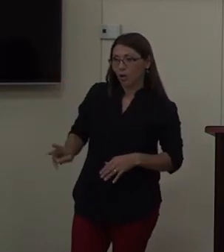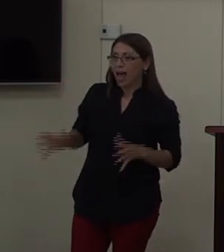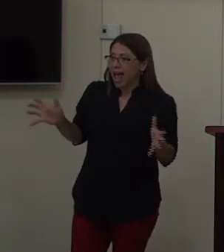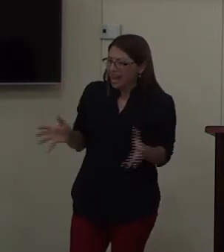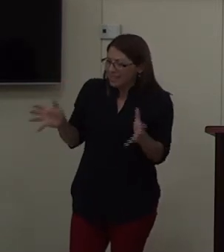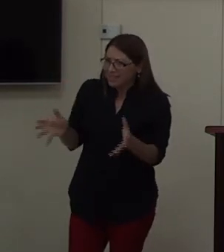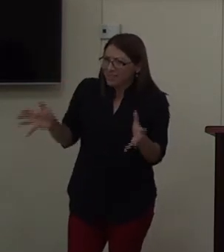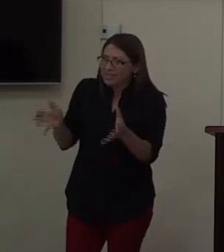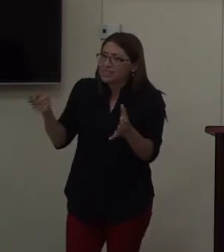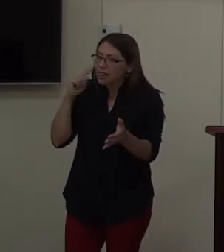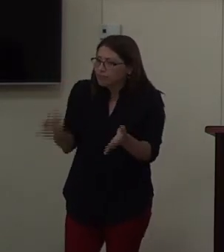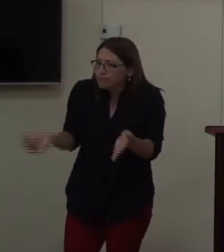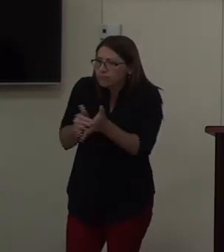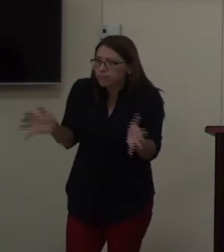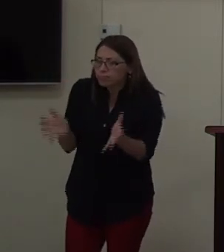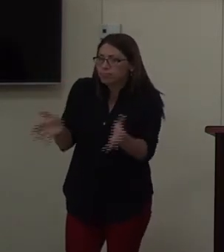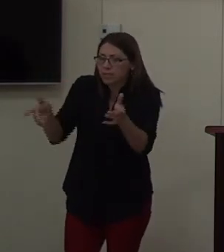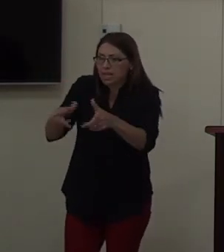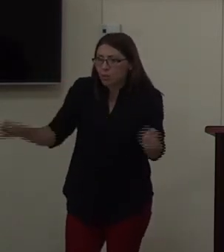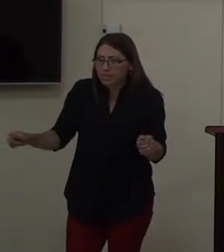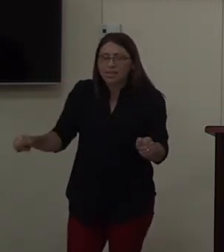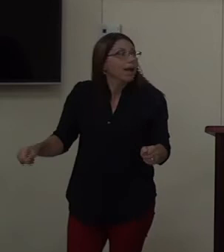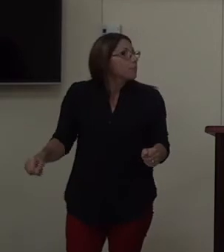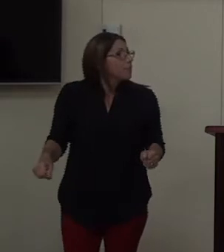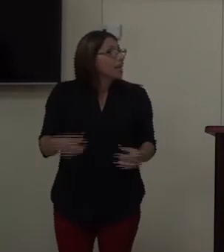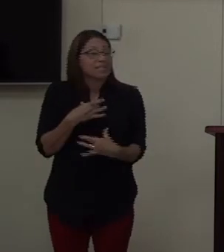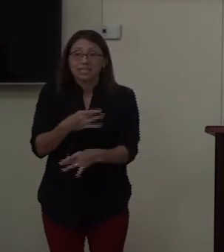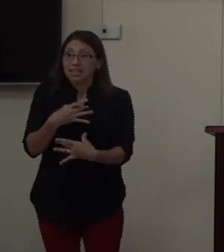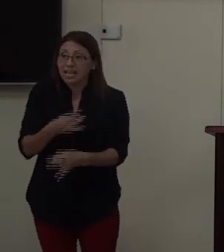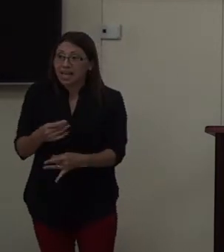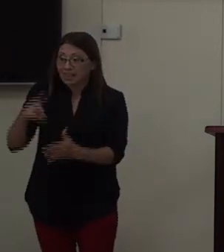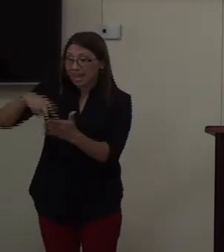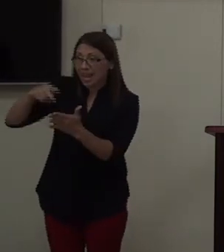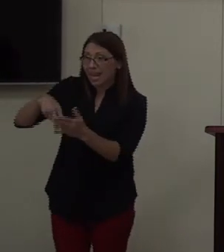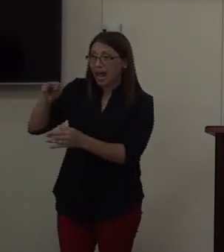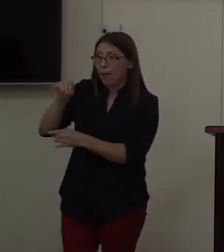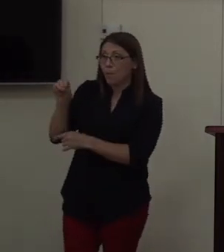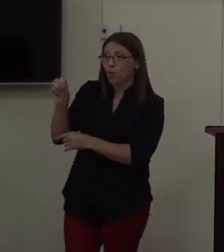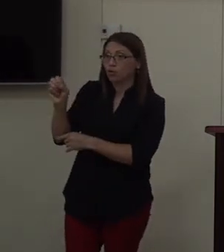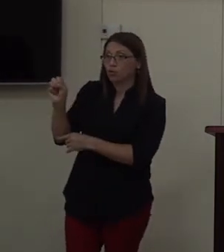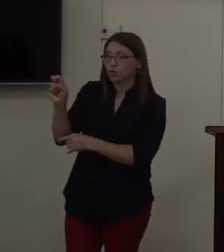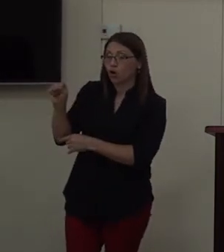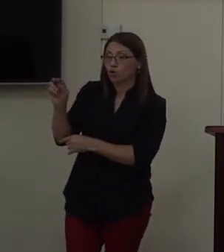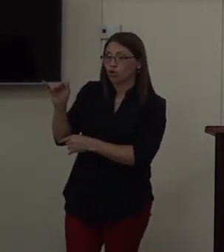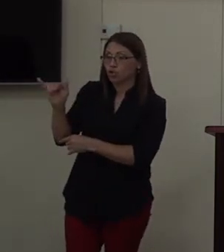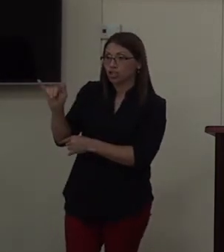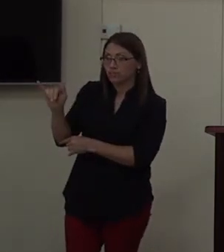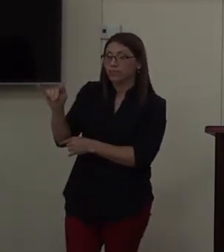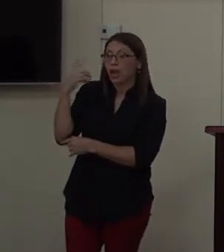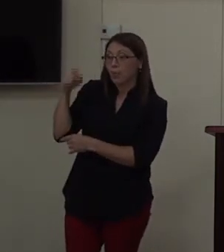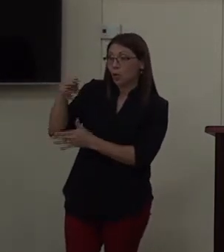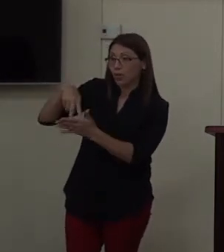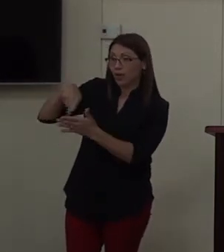militante de la revitalización lingüística. Es interesante leer a Mozondi porque no es, cuando lea a Mozondi no